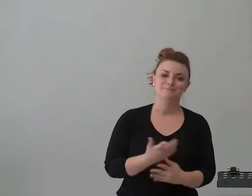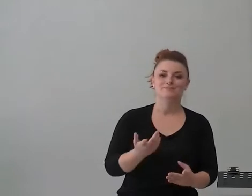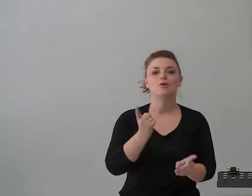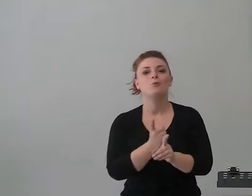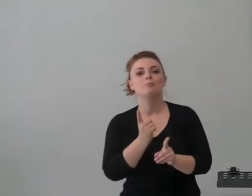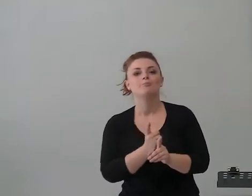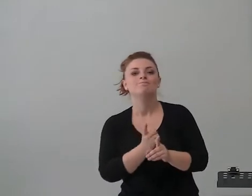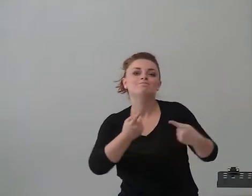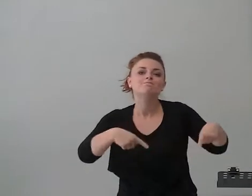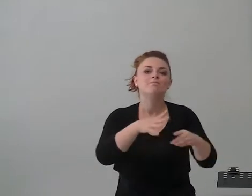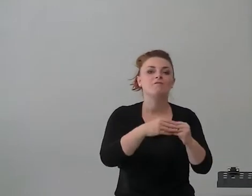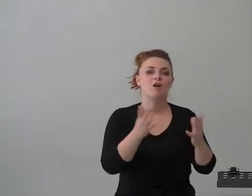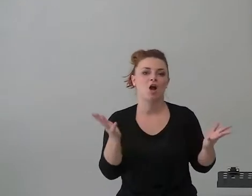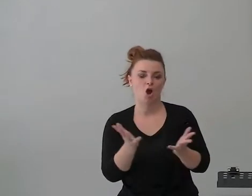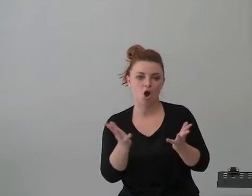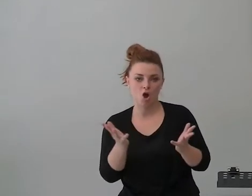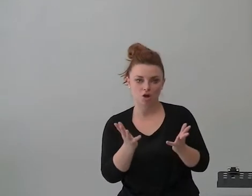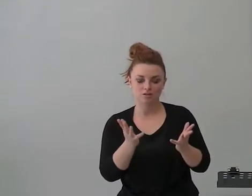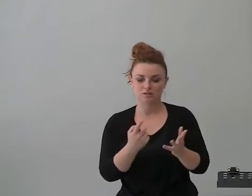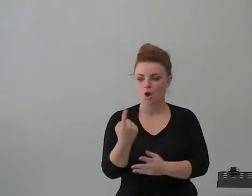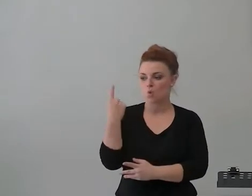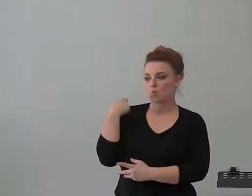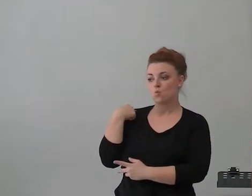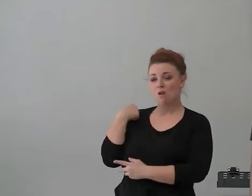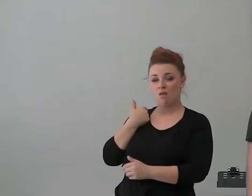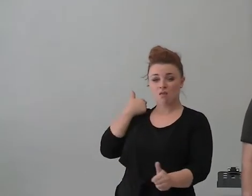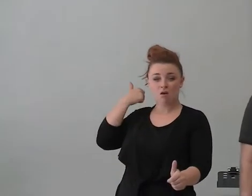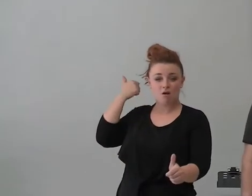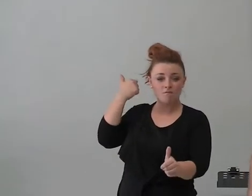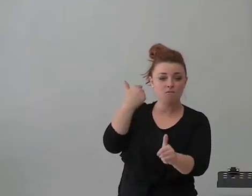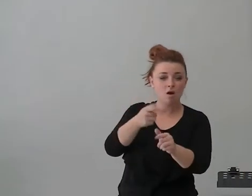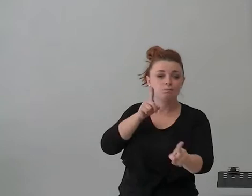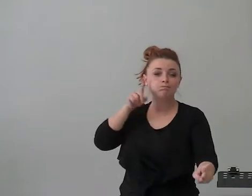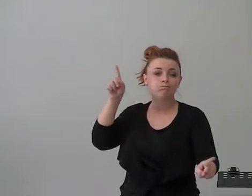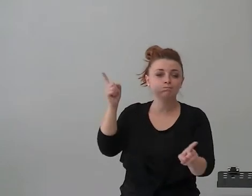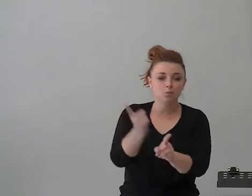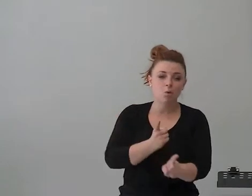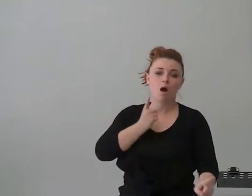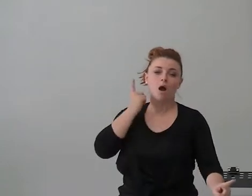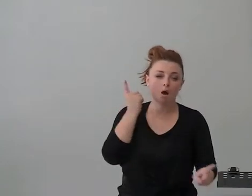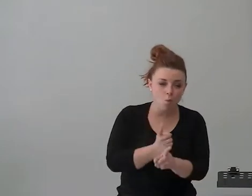Se Gesù è ancora vivente nella nostra vita, altrimenti